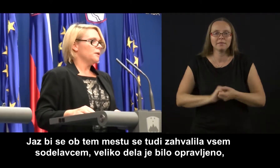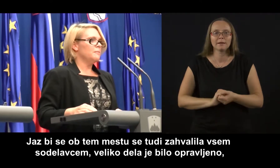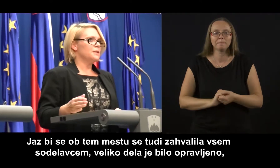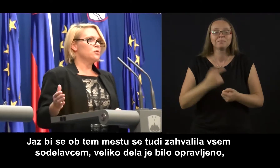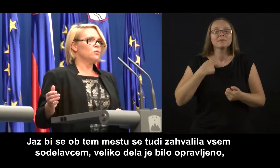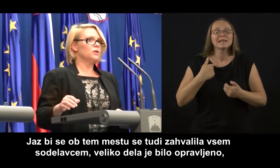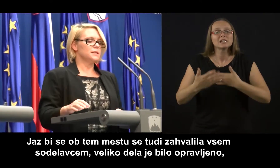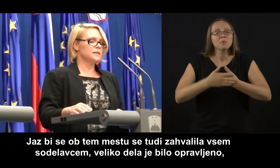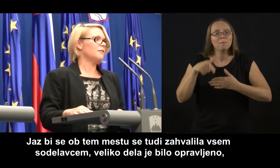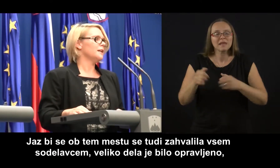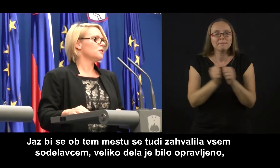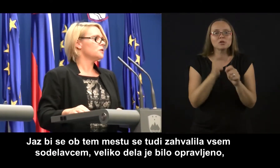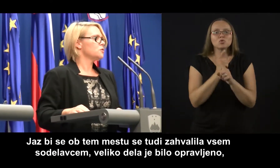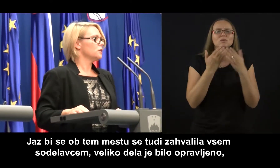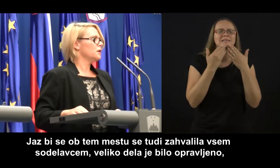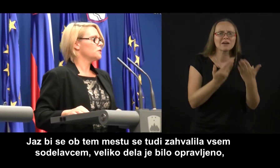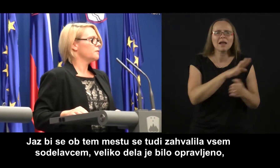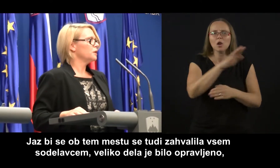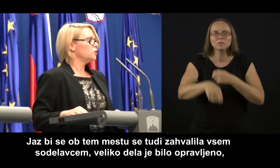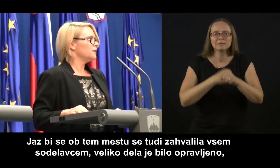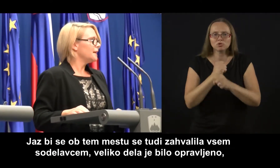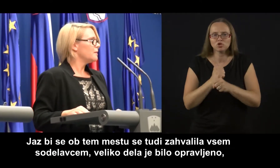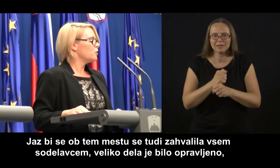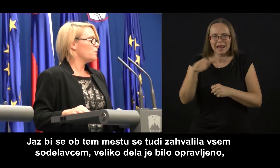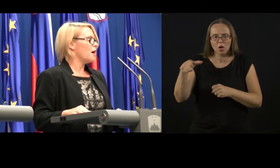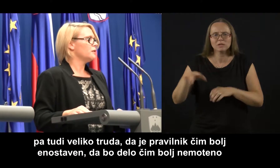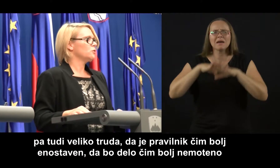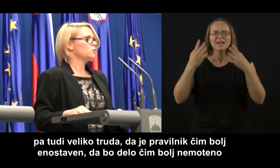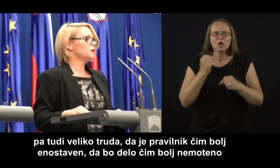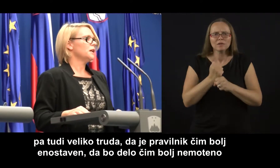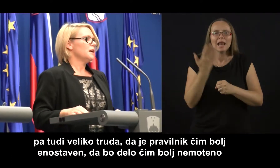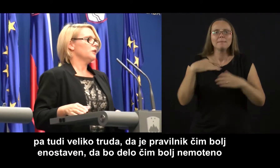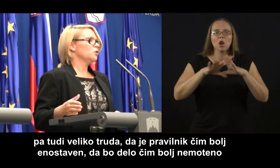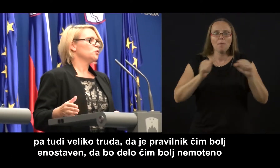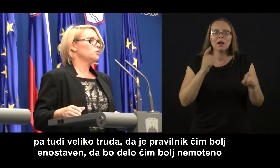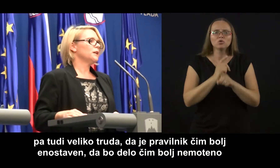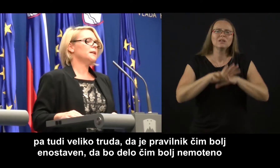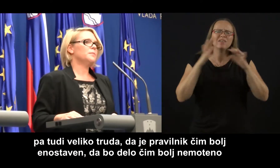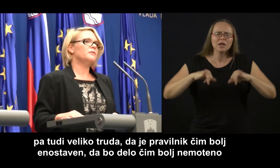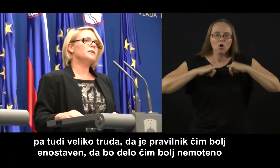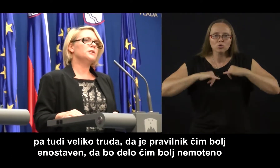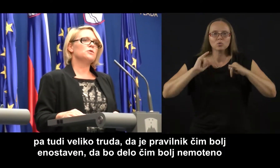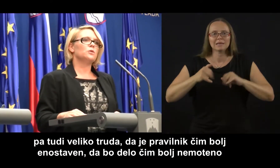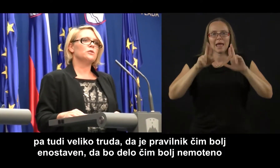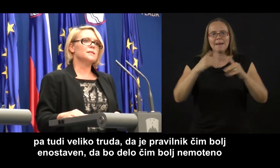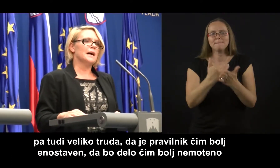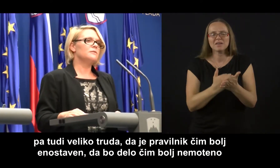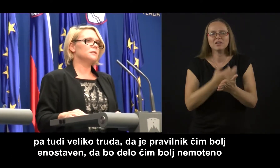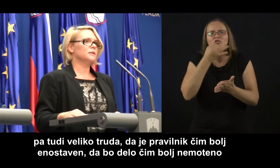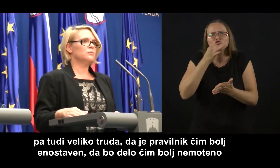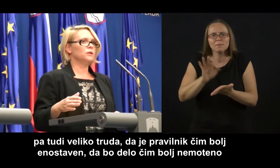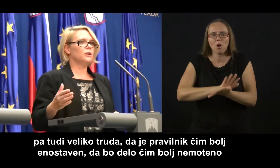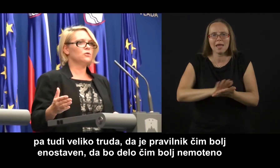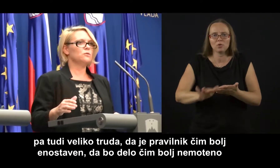Jaz bi ob tem mestu tudi se zahvalila vsem sodelavcem, veliko dela je bilo opravljeno, tudi veliko truda, da je pravilnik čim bolj